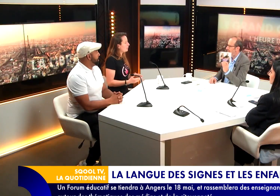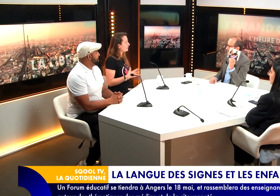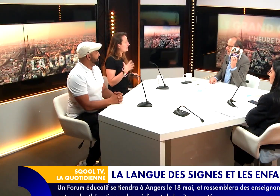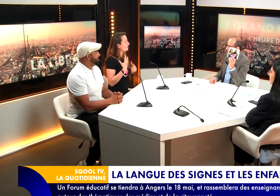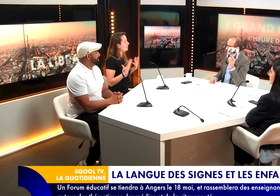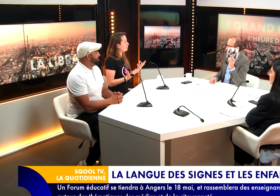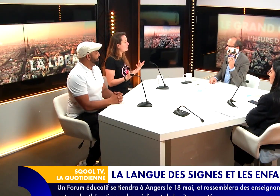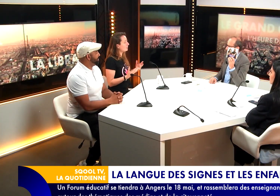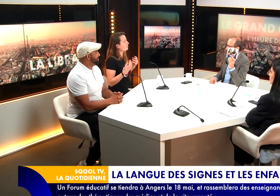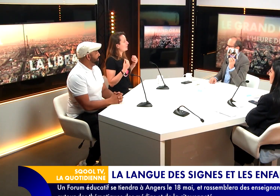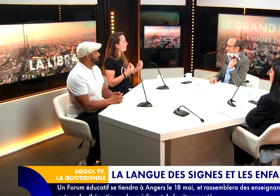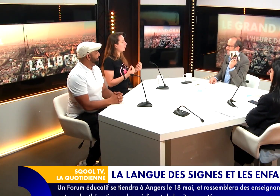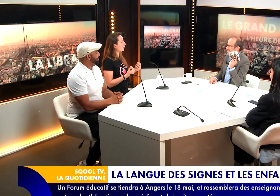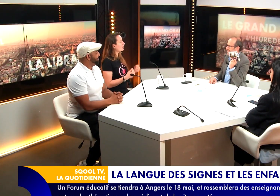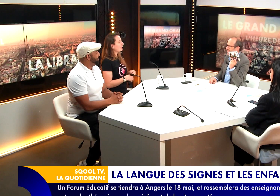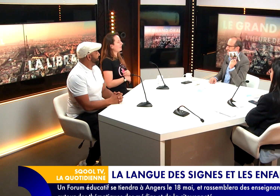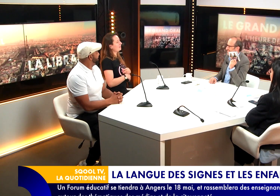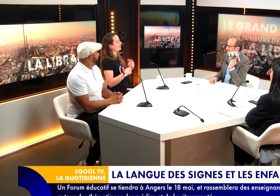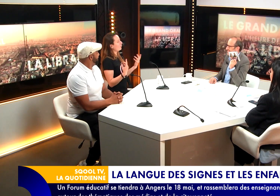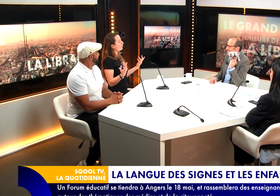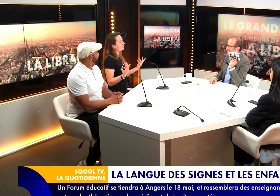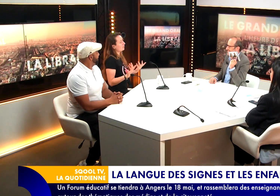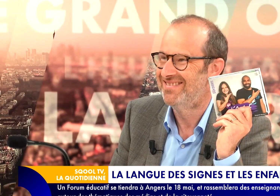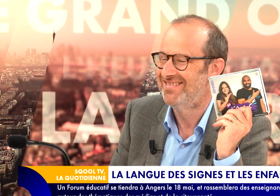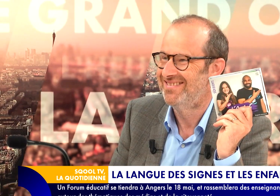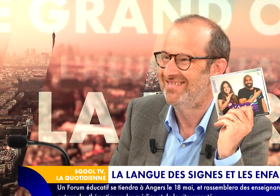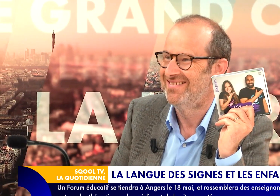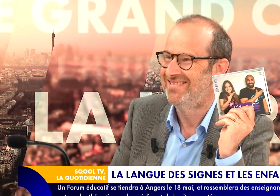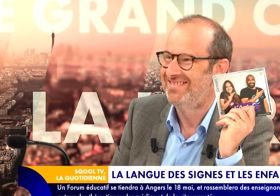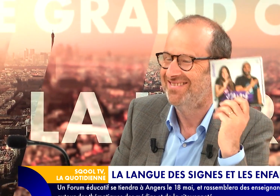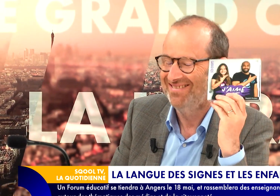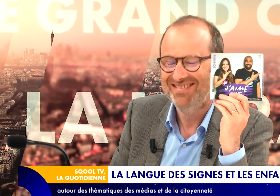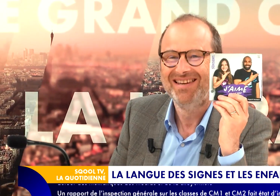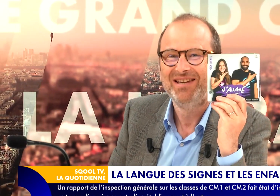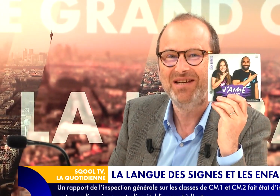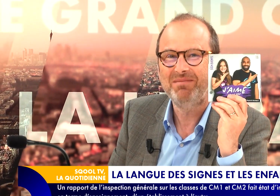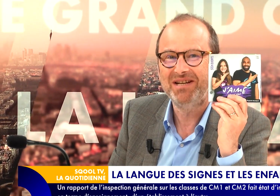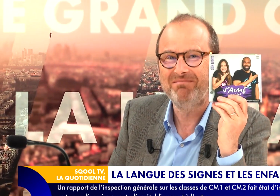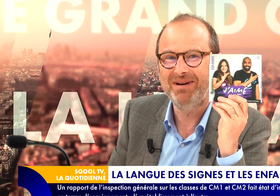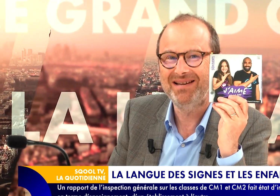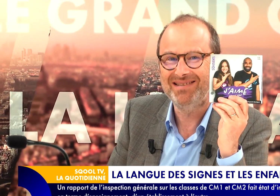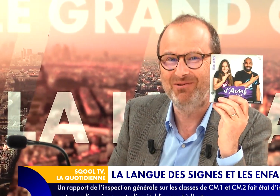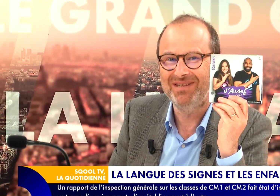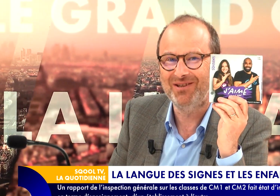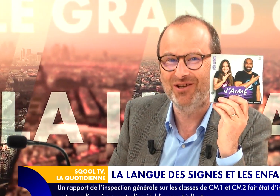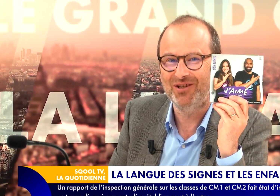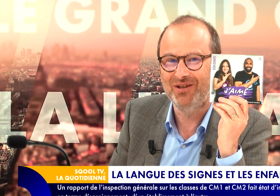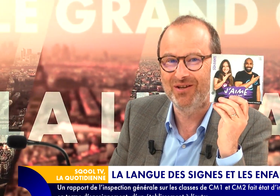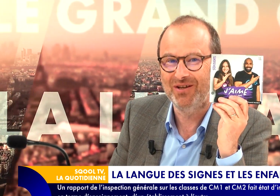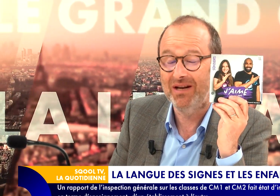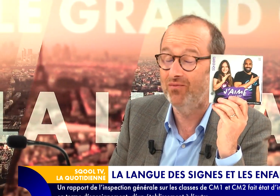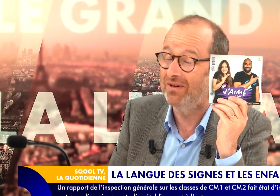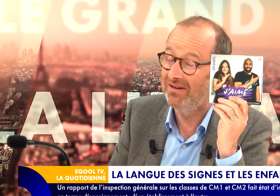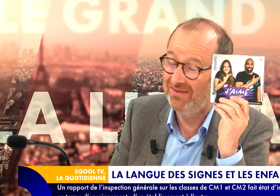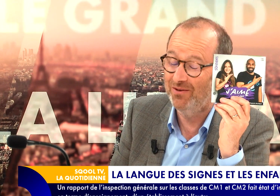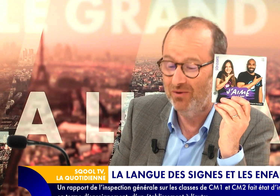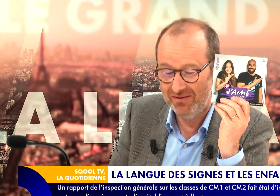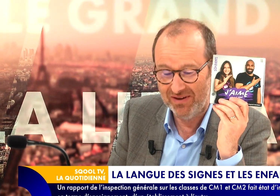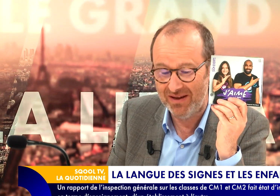langue des signes, c'est beau, c'est une belle langue et c'est drôle, c'est une langue géniale. J'aime pas, c'est le titre à la fois de la vidéo qui fait un